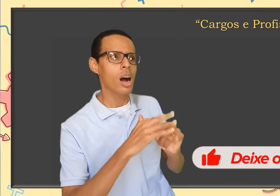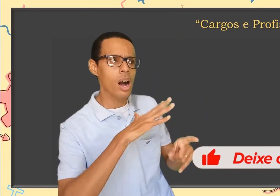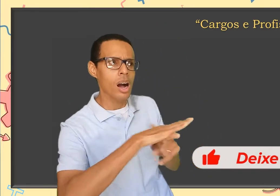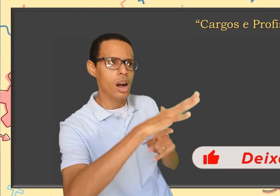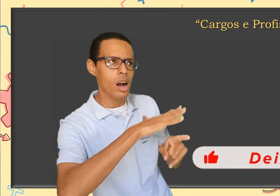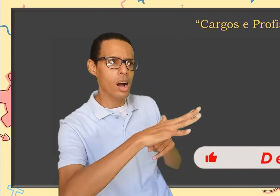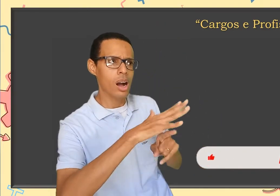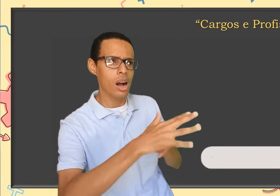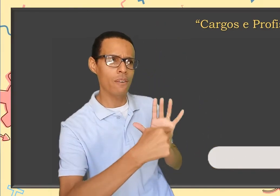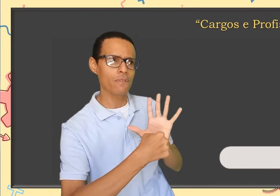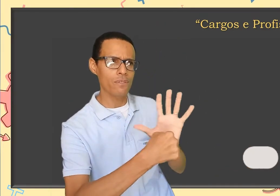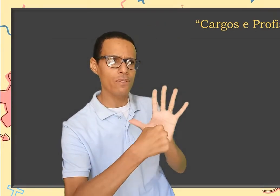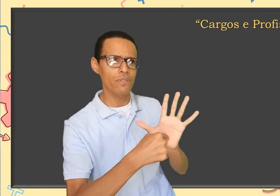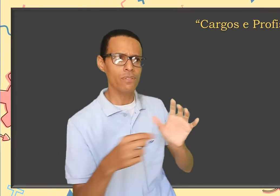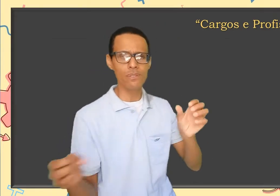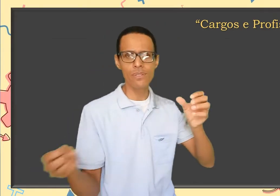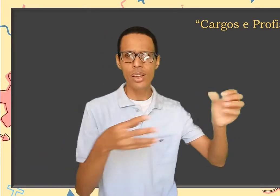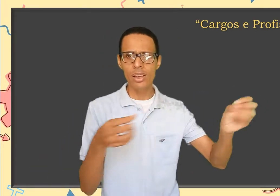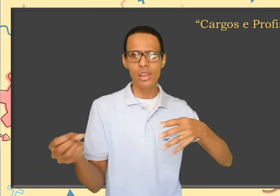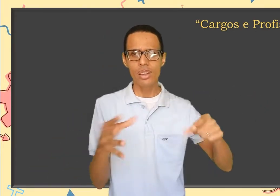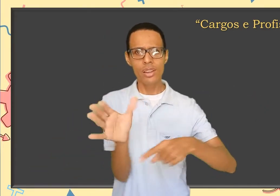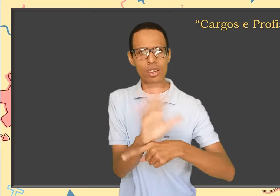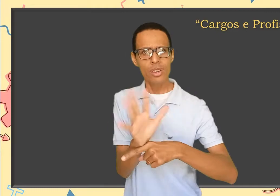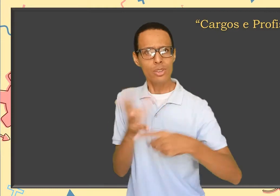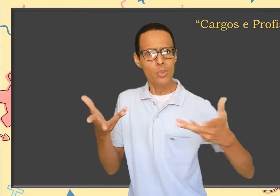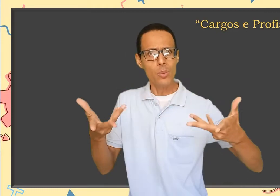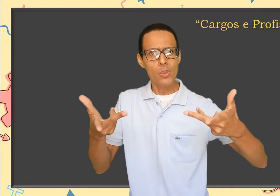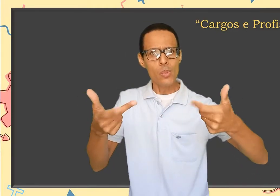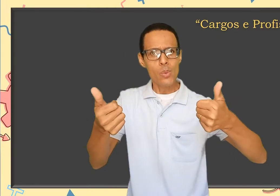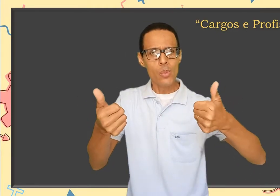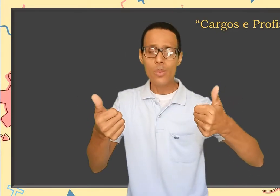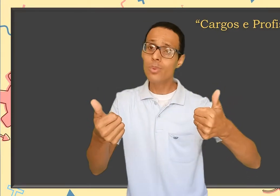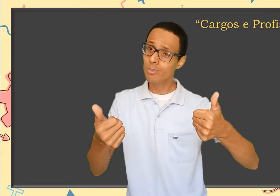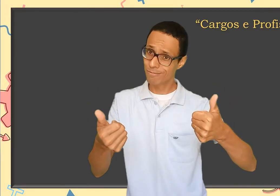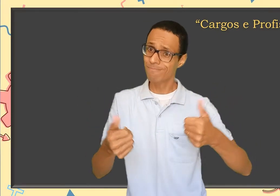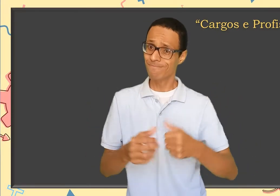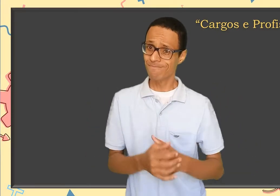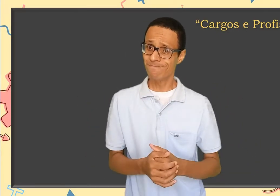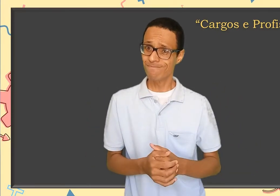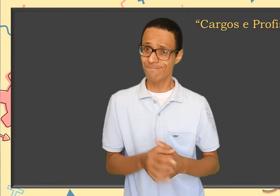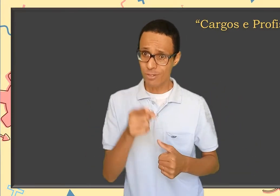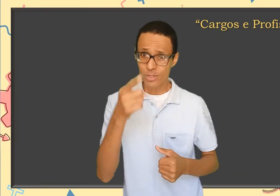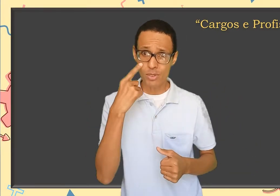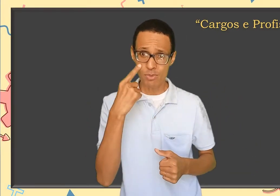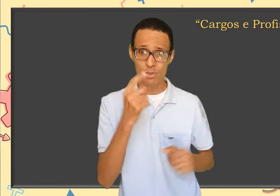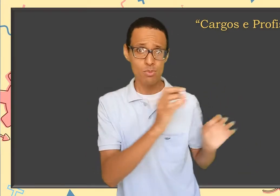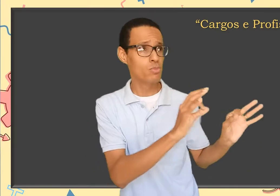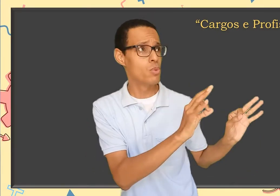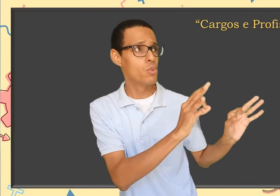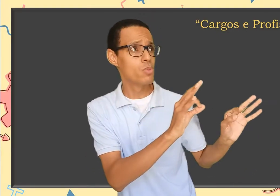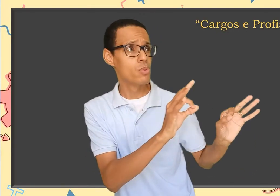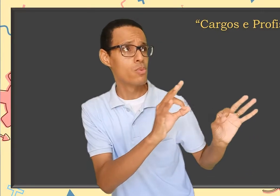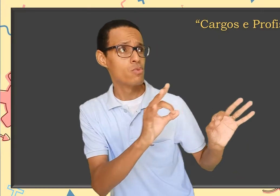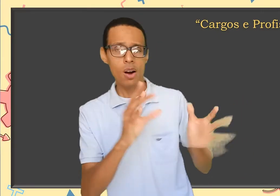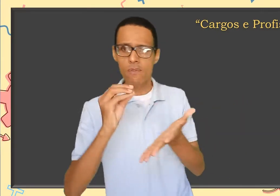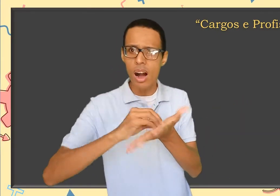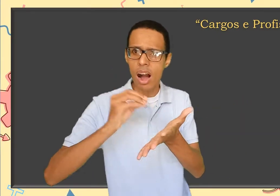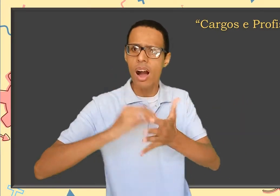o YouTube entender que o canal está apresentando conteúdos significativos. Se você